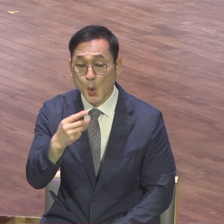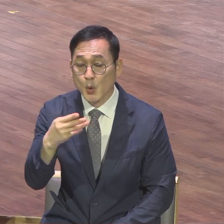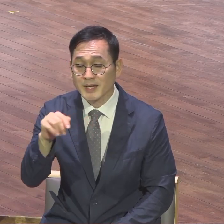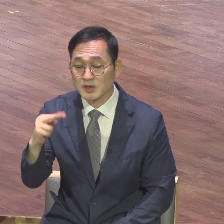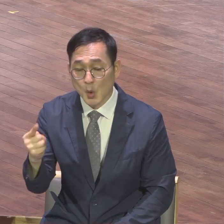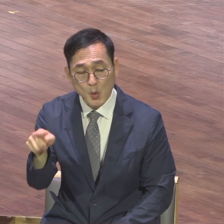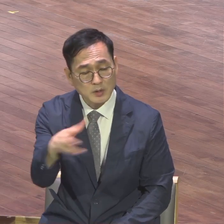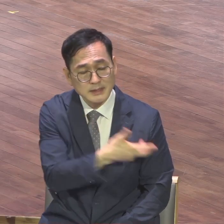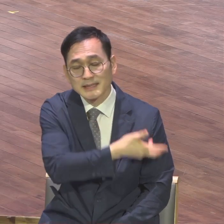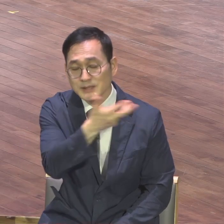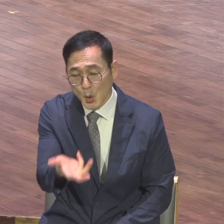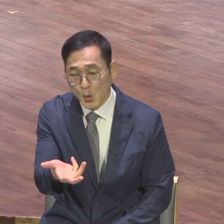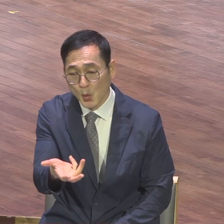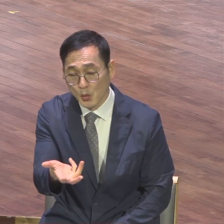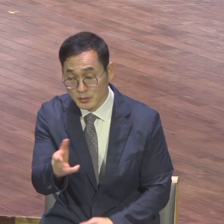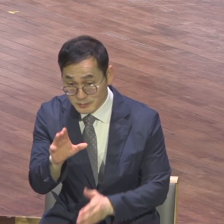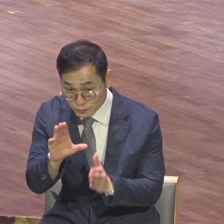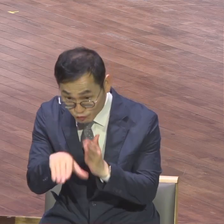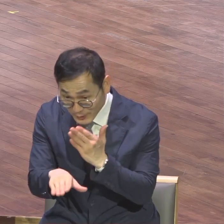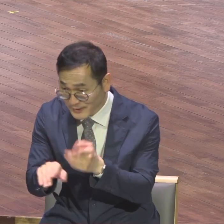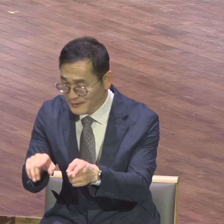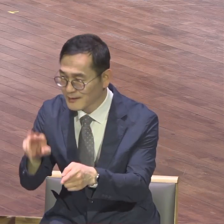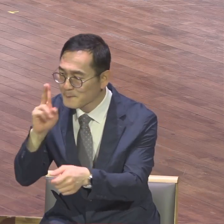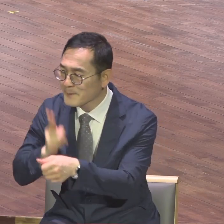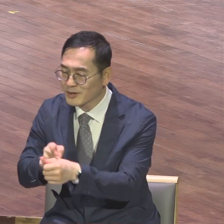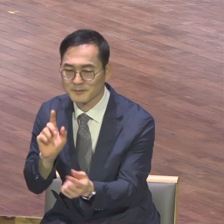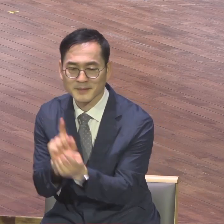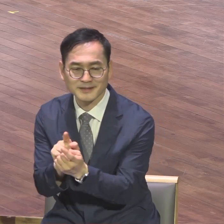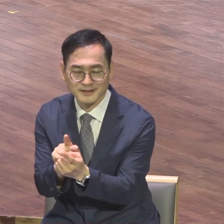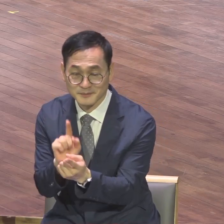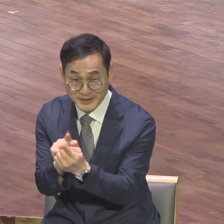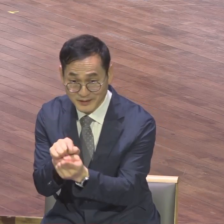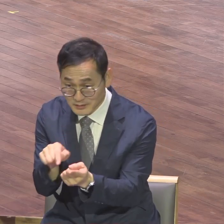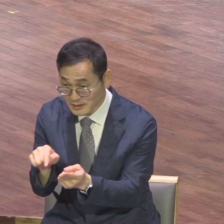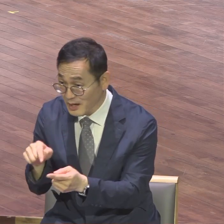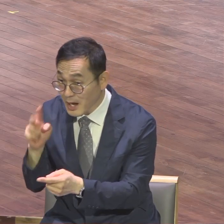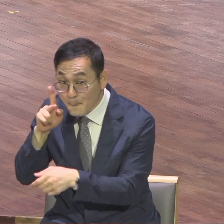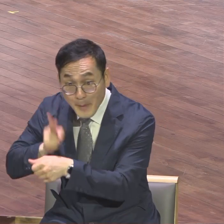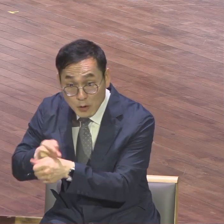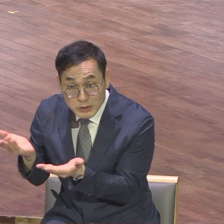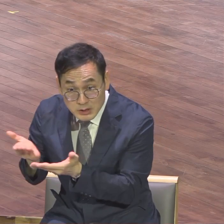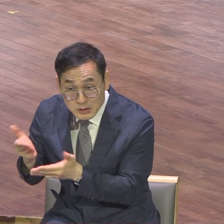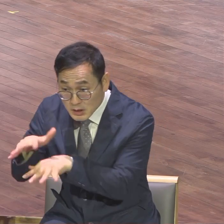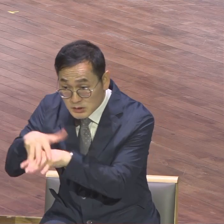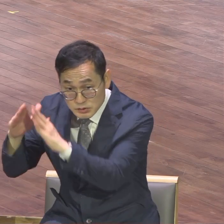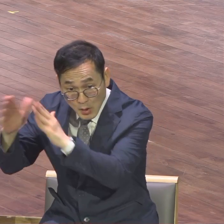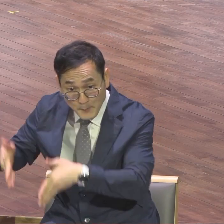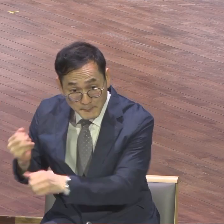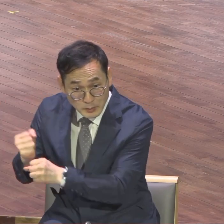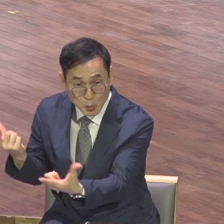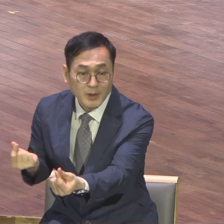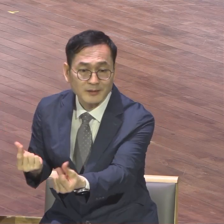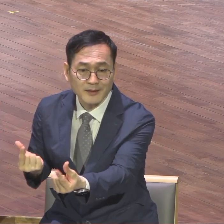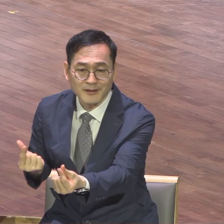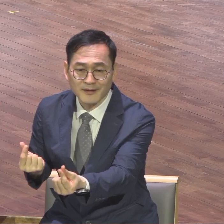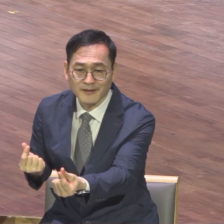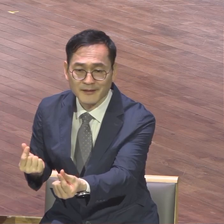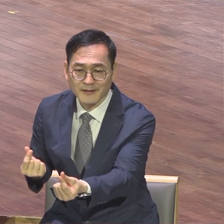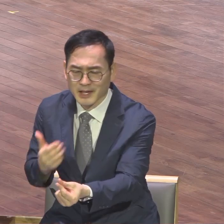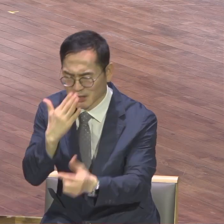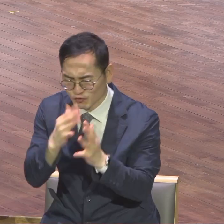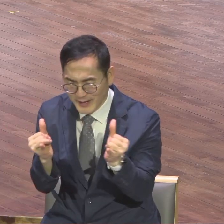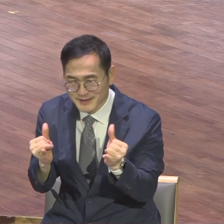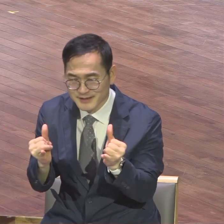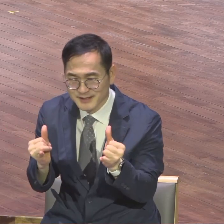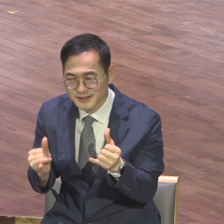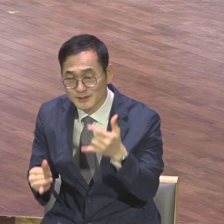바울을 만나는데 독특한 것은 바울도 천막 만드는 사업을 했어요. 자, 유대인의 부모들은요,